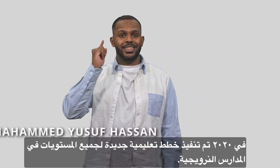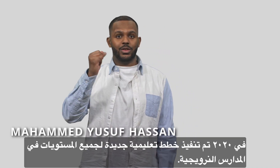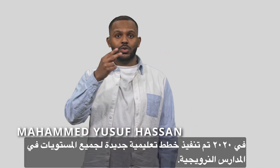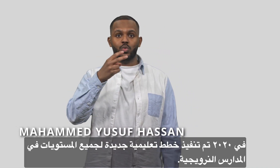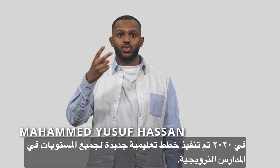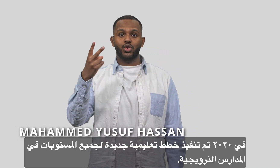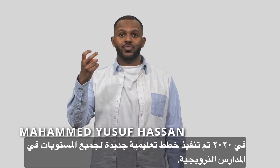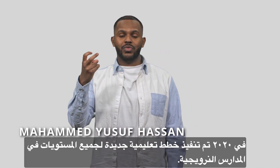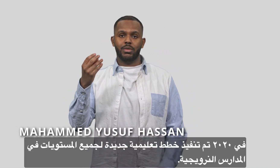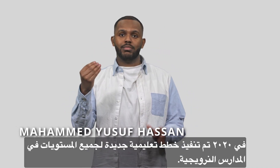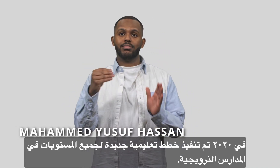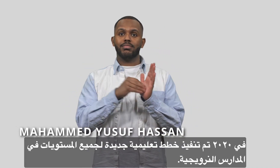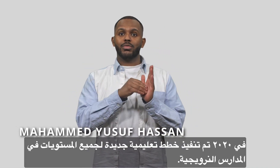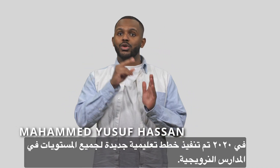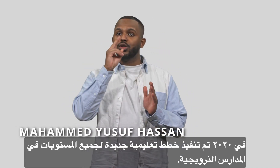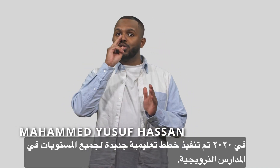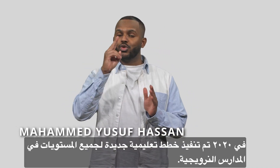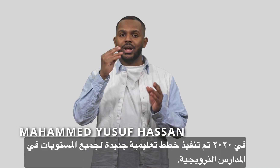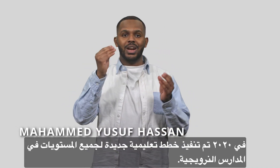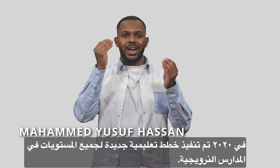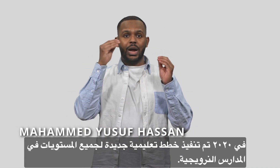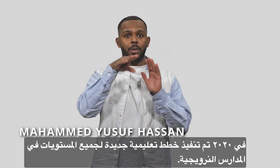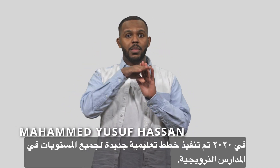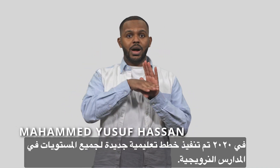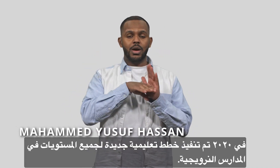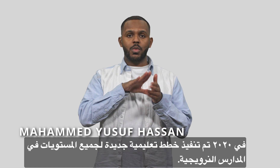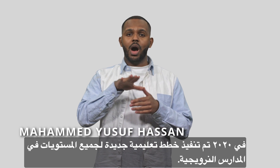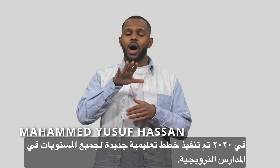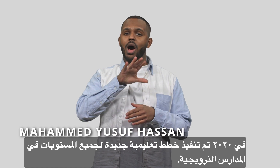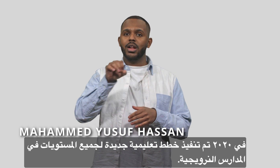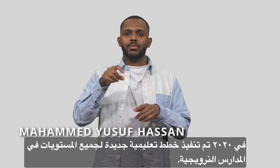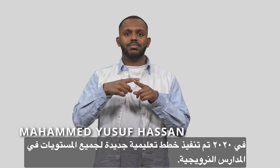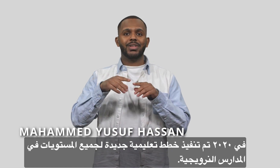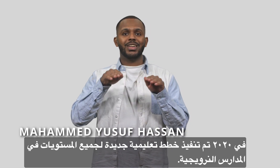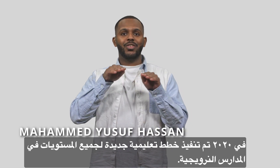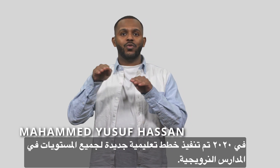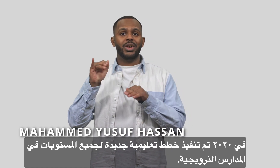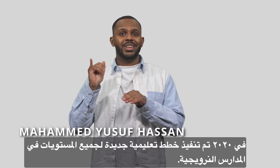في 2020 تم تنفيذ خطة تعليمية جديدة لجميع المستويات في المدارس النرويجية.